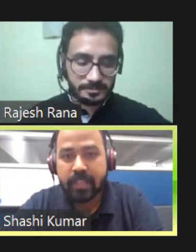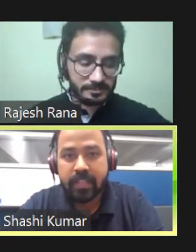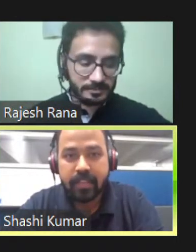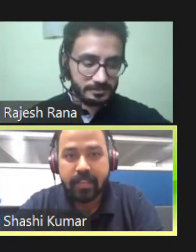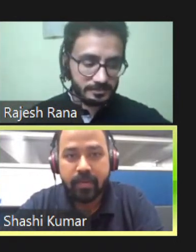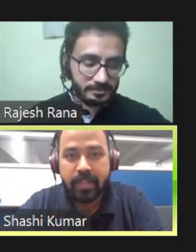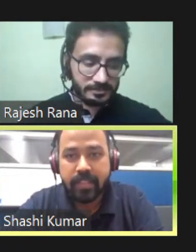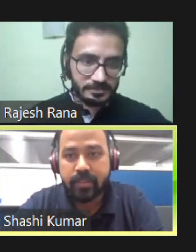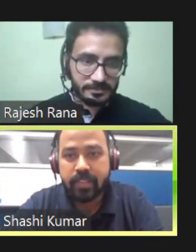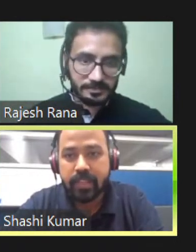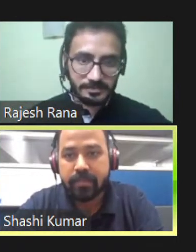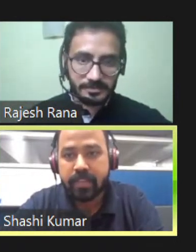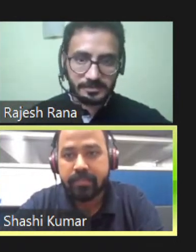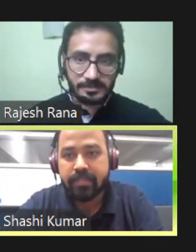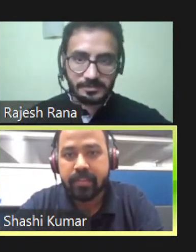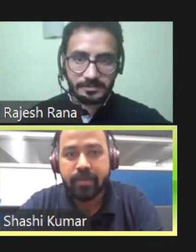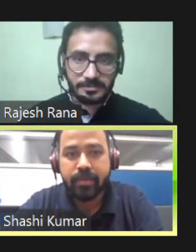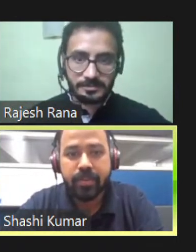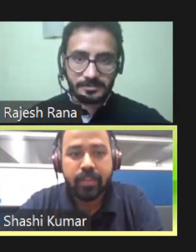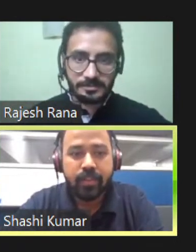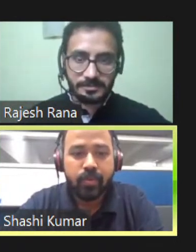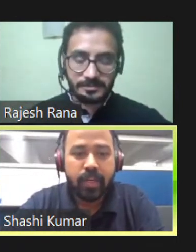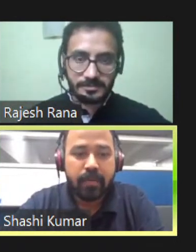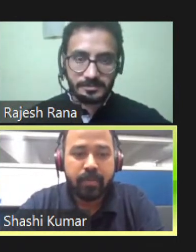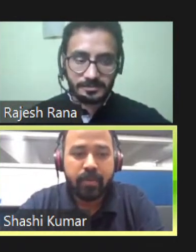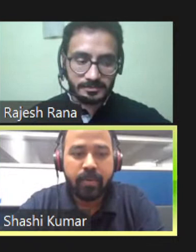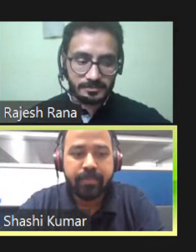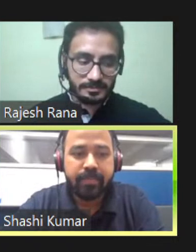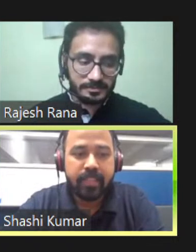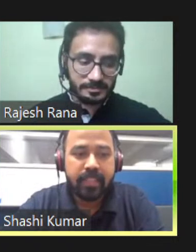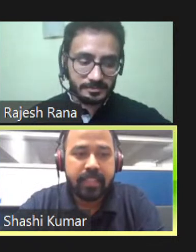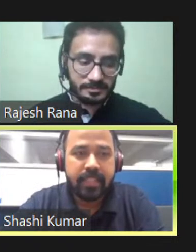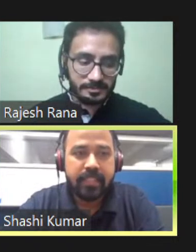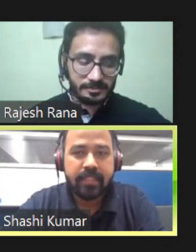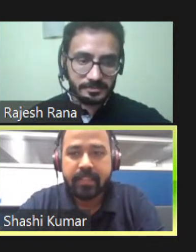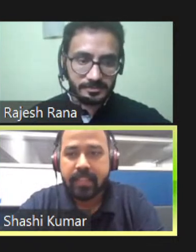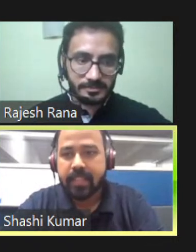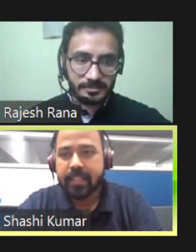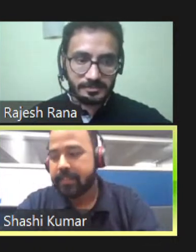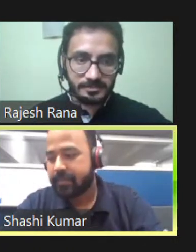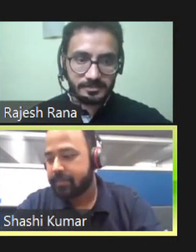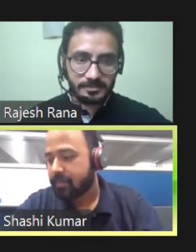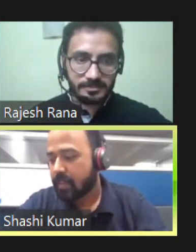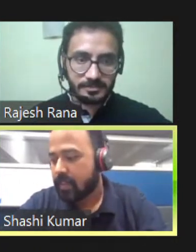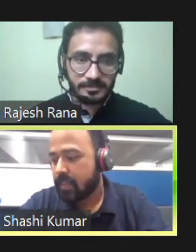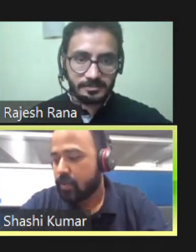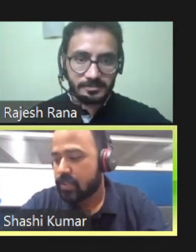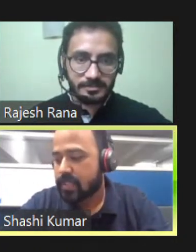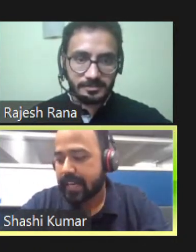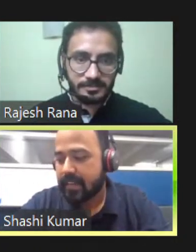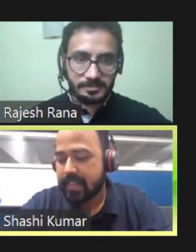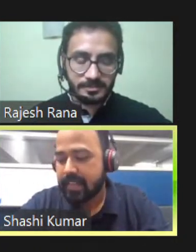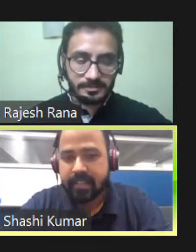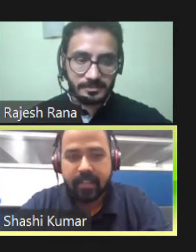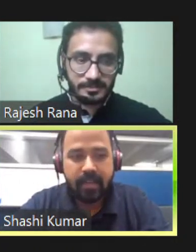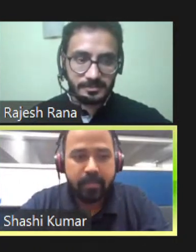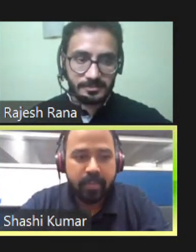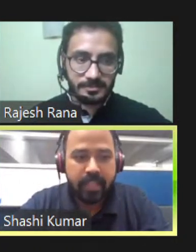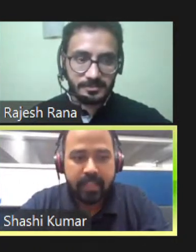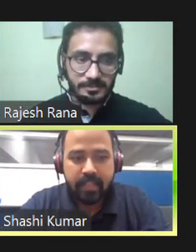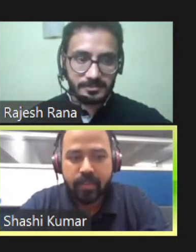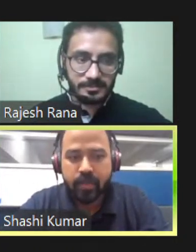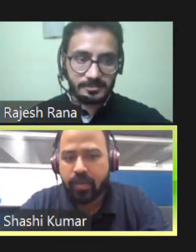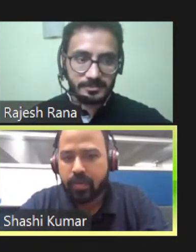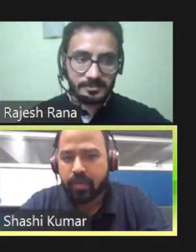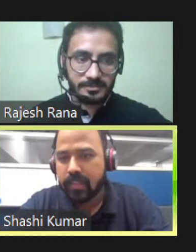आप लोगों के लिए रखा हुआ है, जो अगर आप रेफर करो तो आपको ये चीज़ दिखेगी कि वो साइन कैसे है। आप लोगों ने